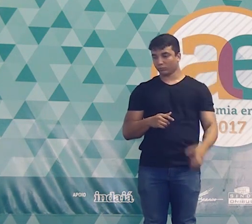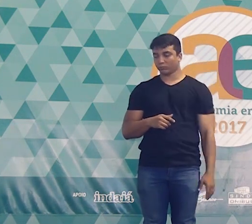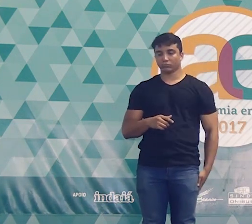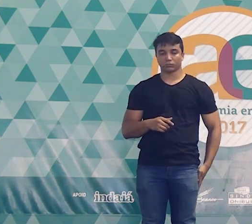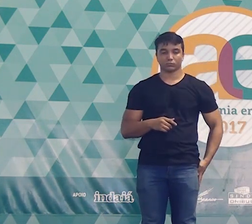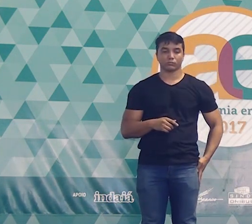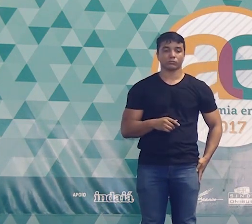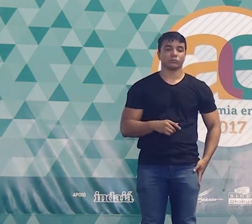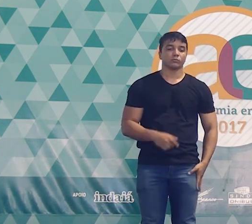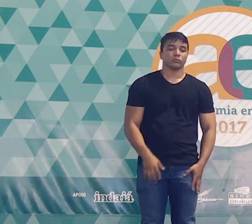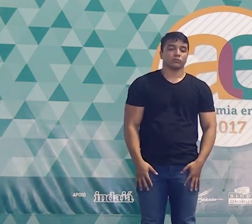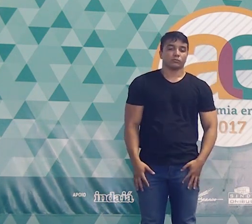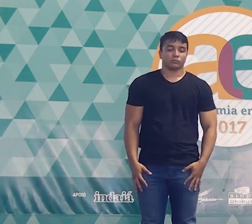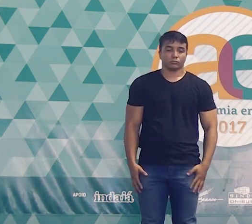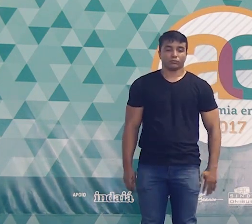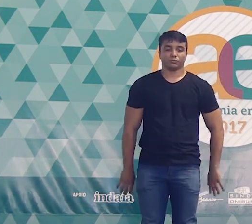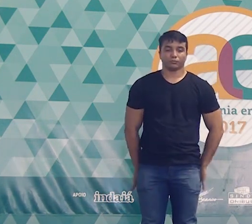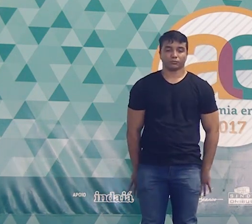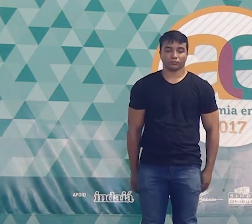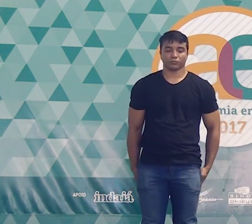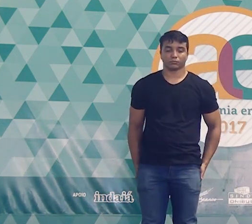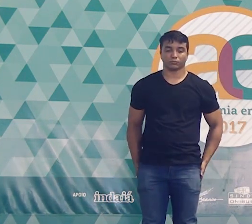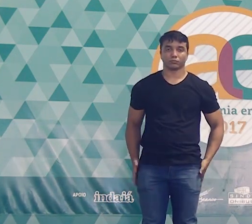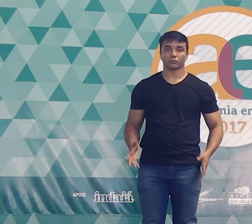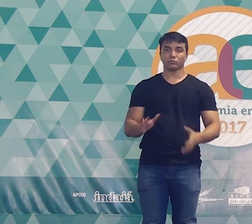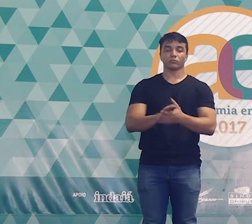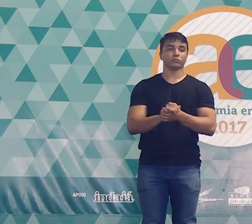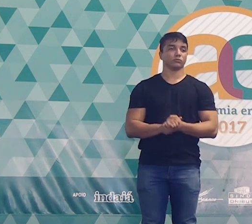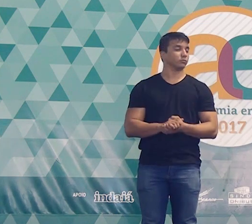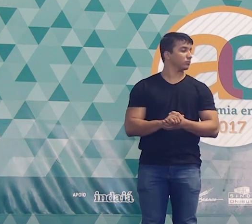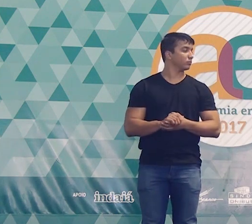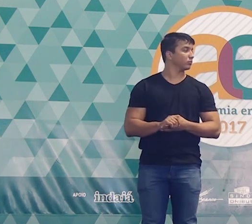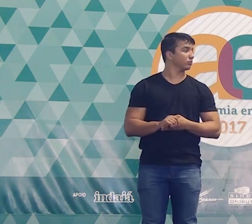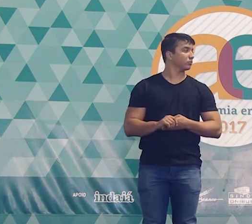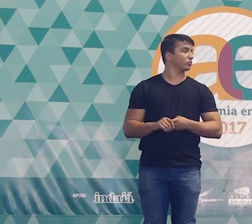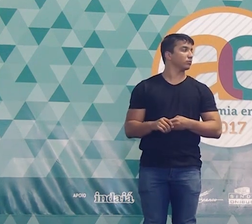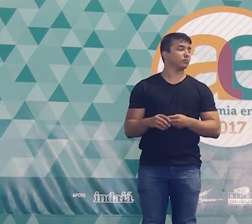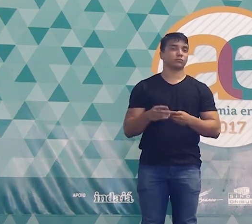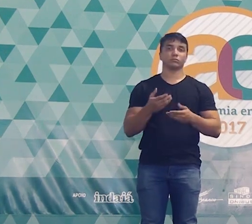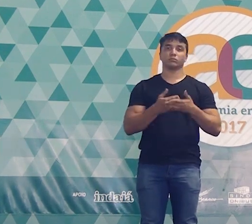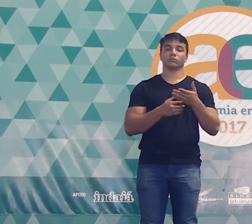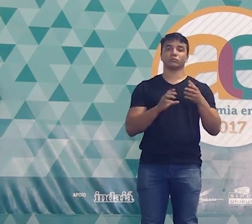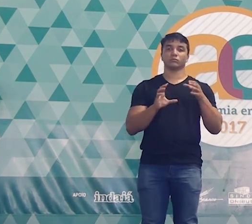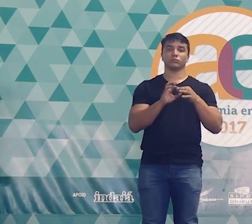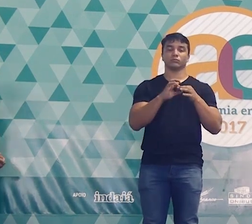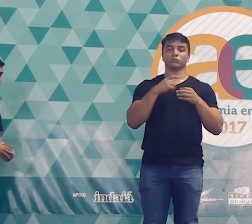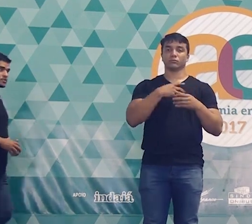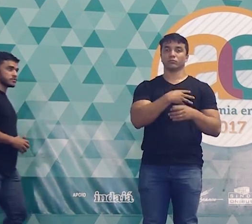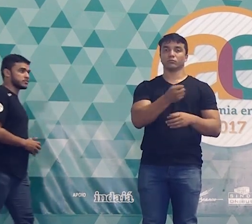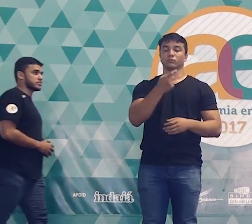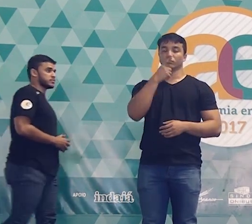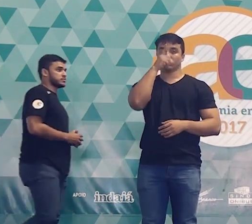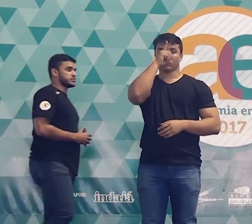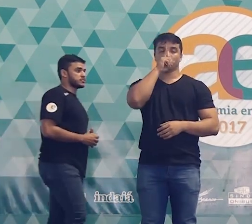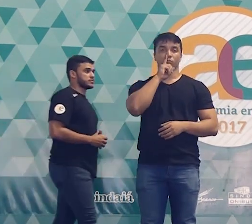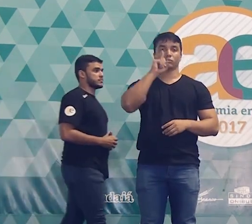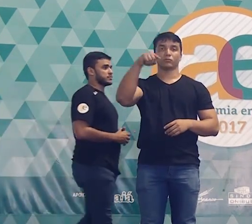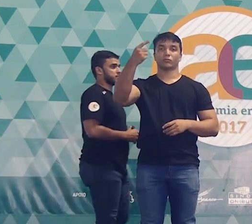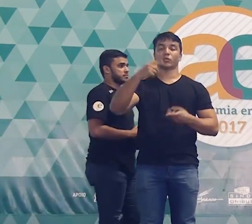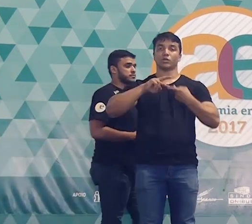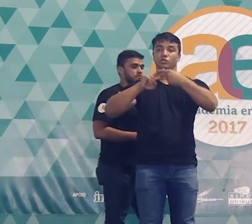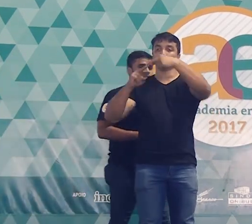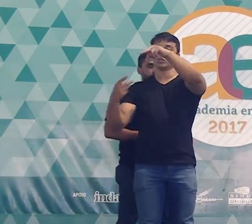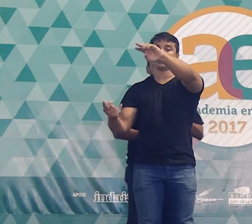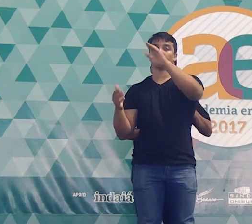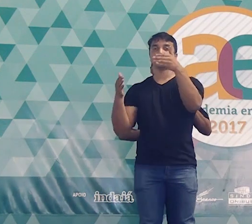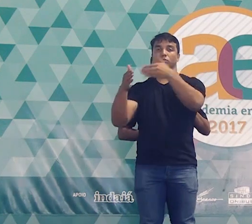aqui. Vamos lá. Qual a probabilidade de uma mulher morena casar com um ruivo e ter filhos ruivos? Aí a gente vai para a